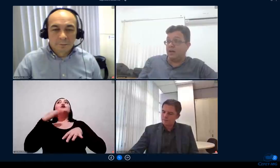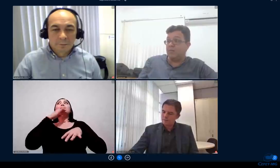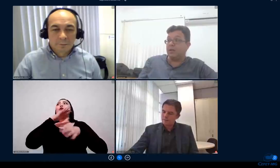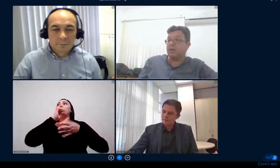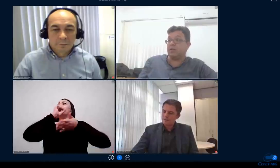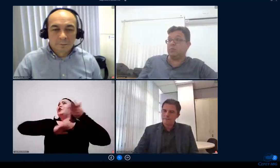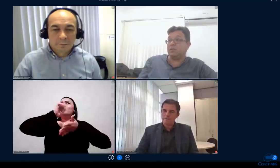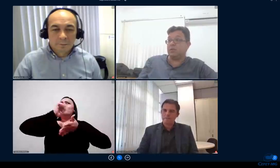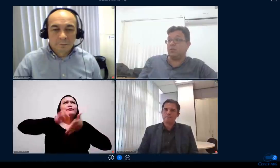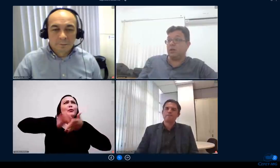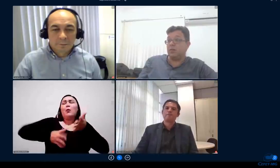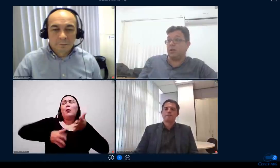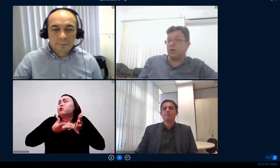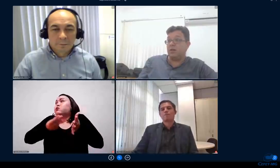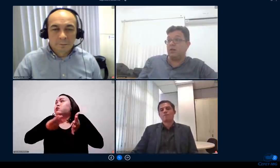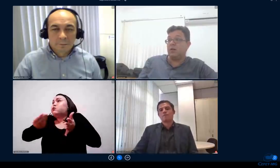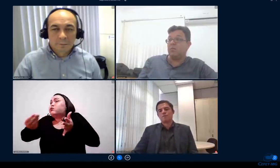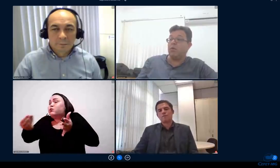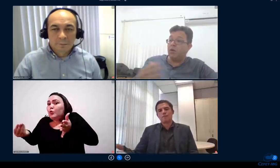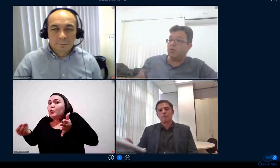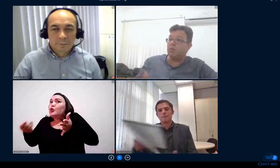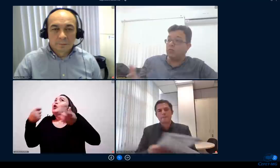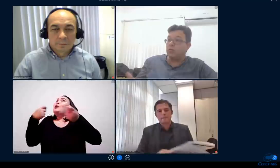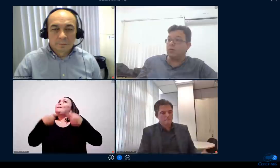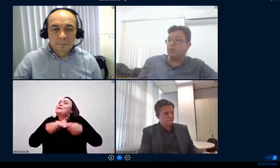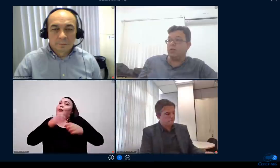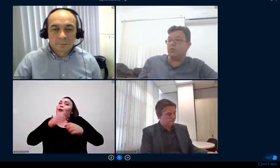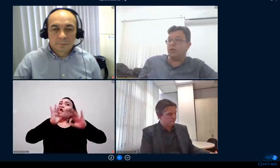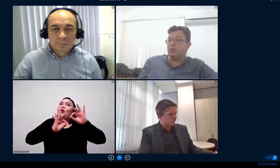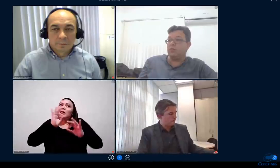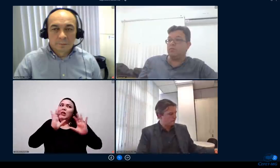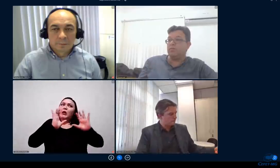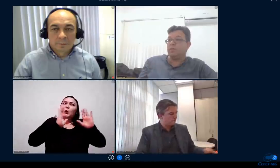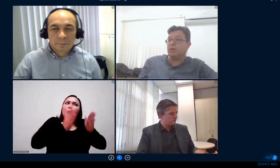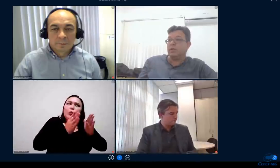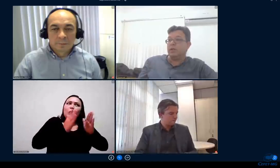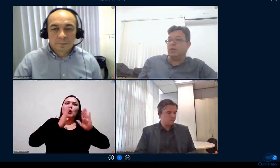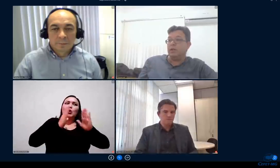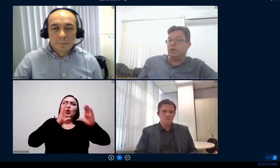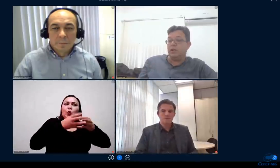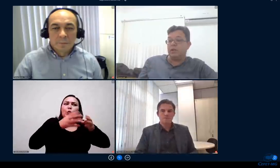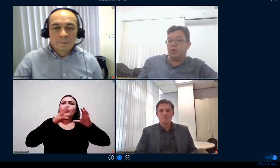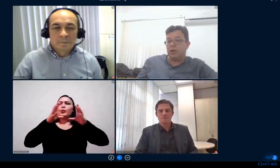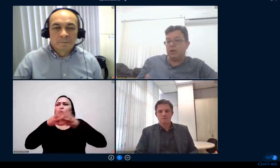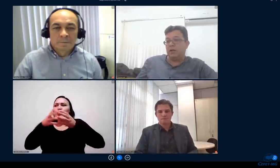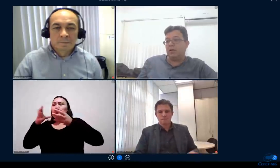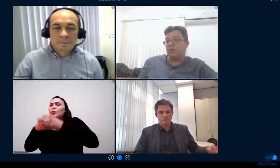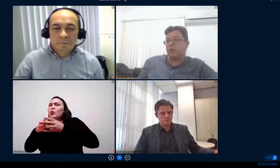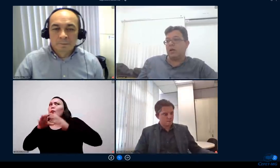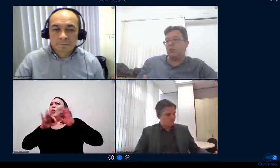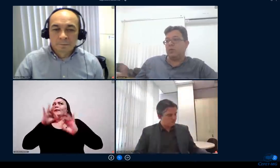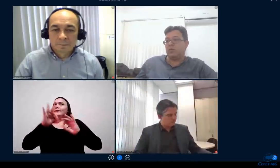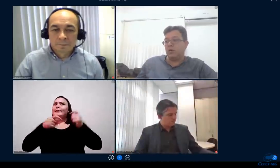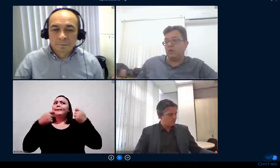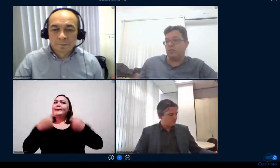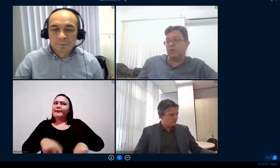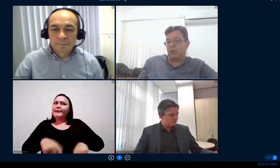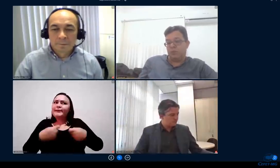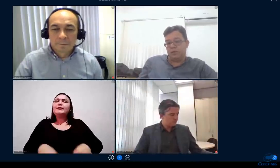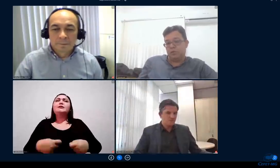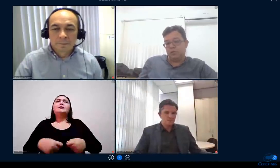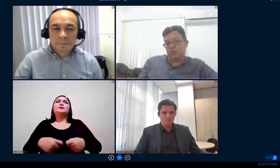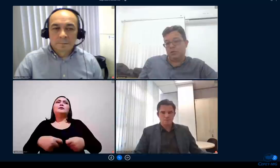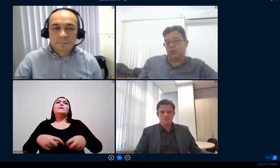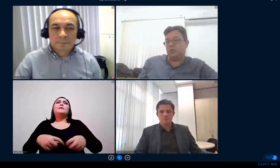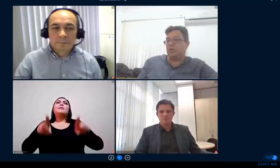cadenciar né que a gente precisava organizar em blocos como eu havia feito e colocar um speed stop